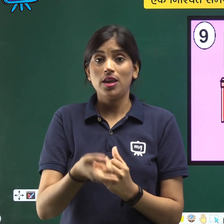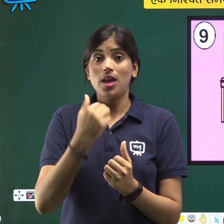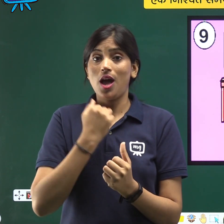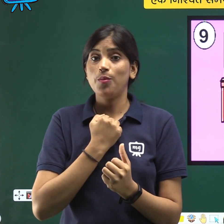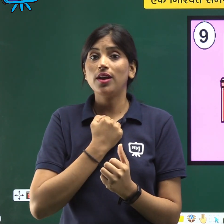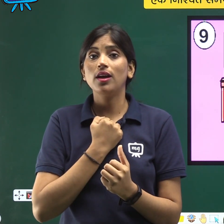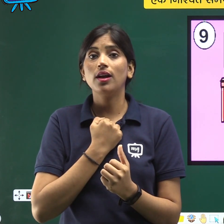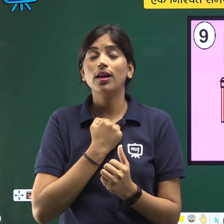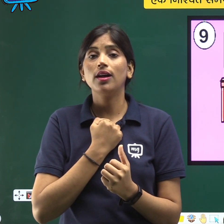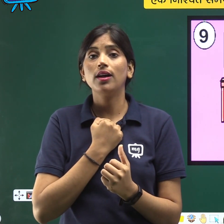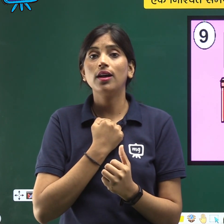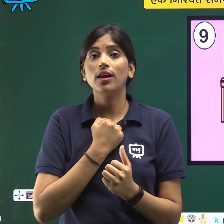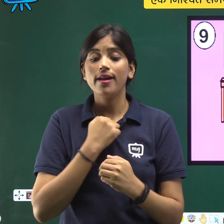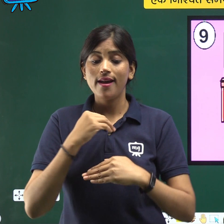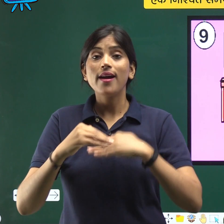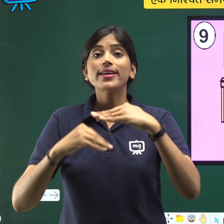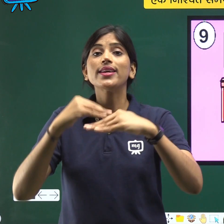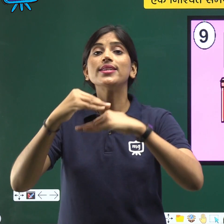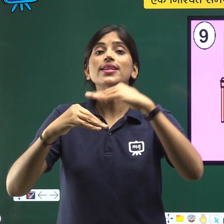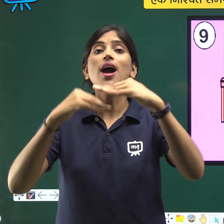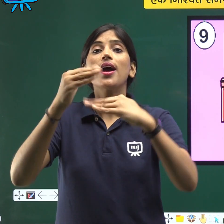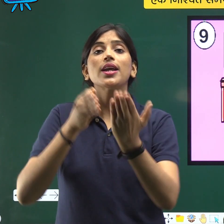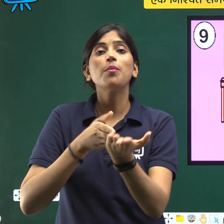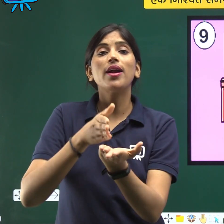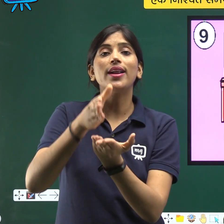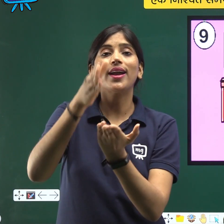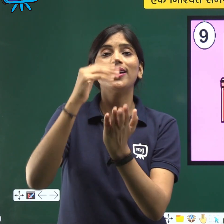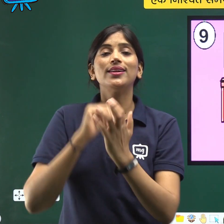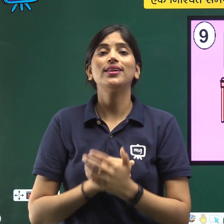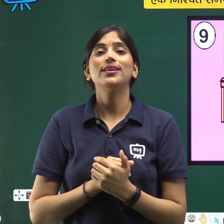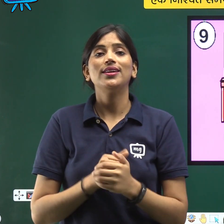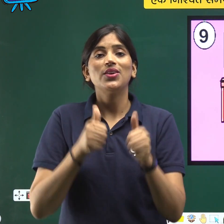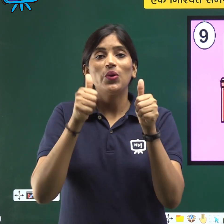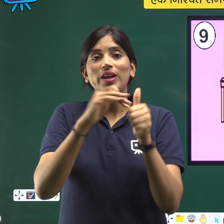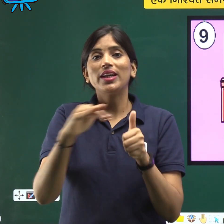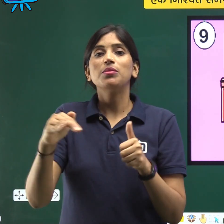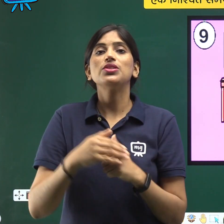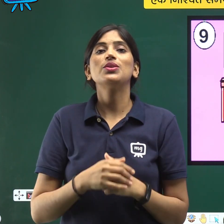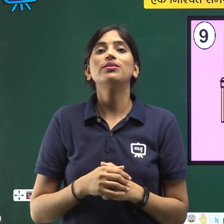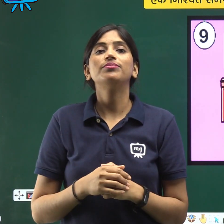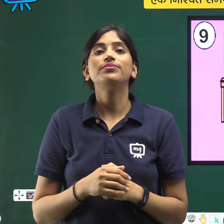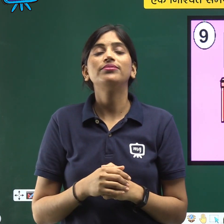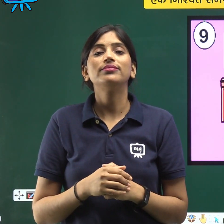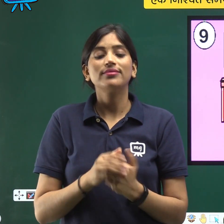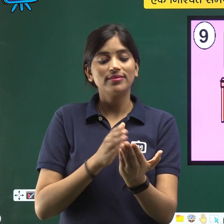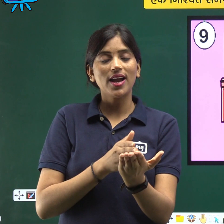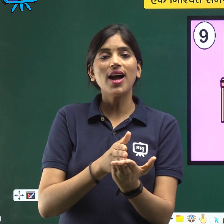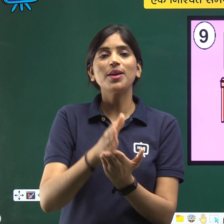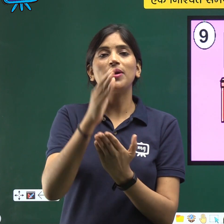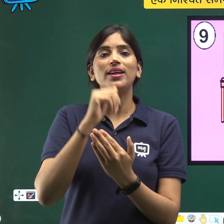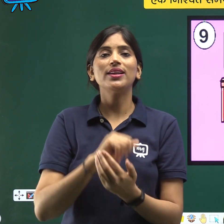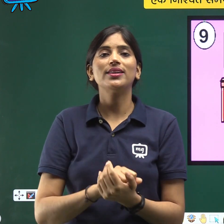हमें कैसे आगे बढ़ना है। ठीक है बच्चों, आगे